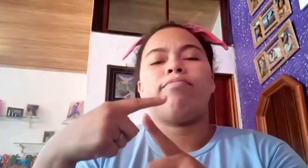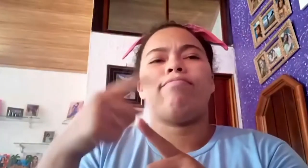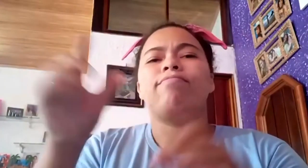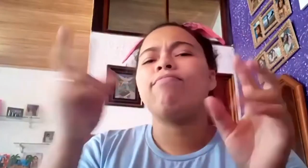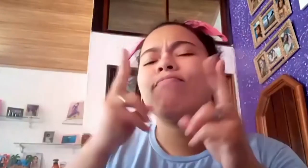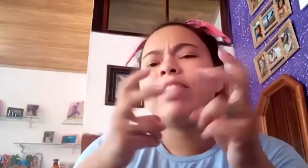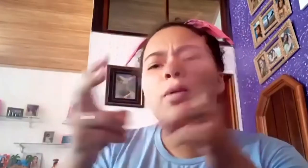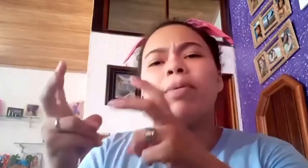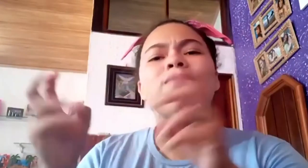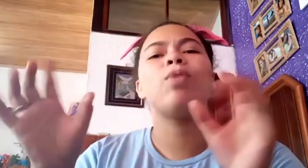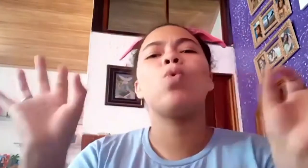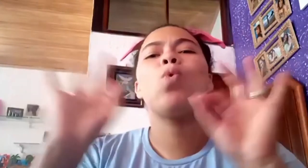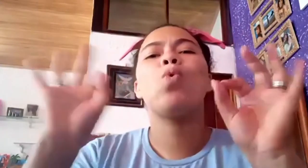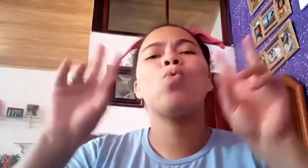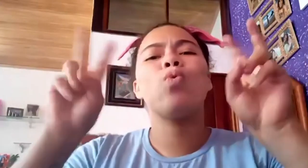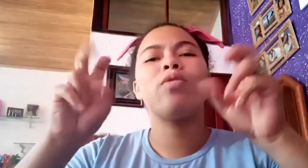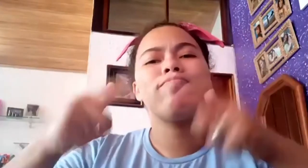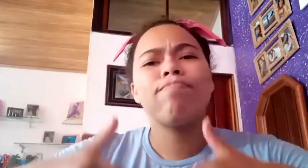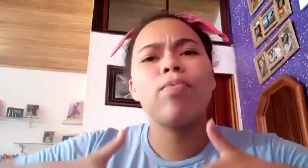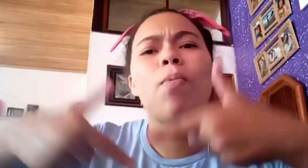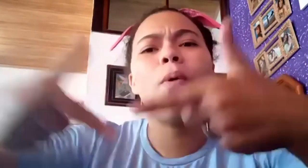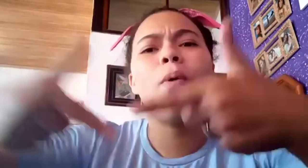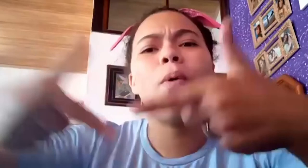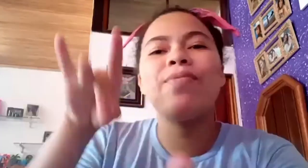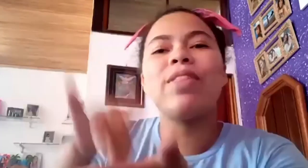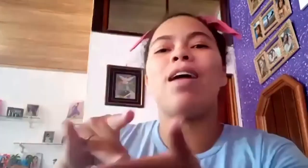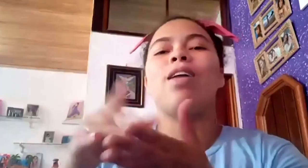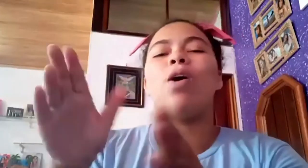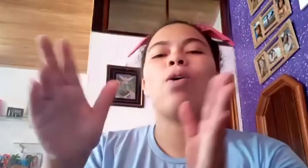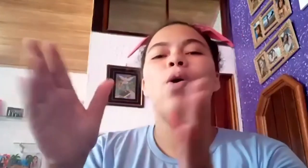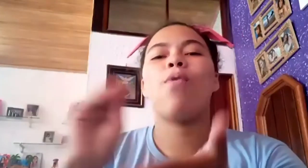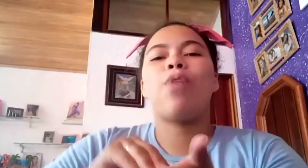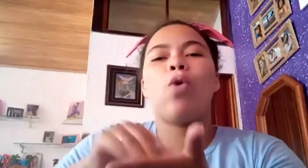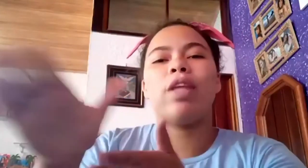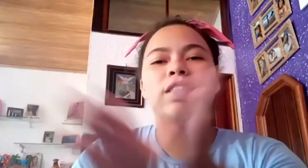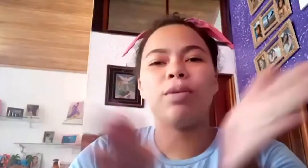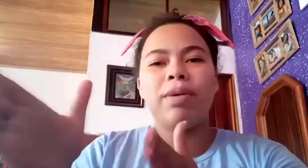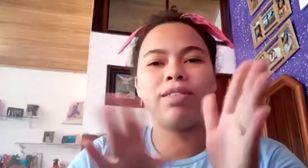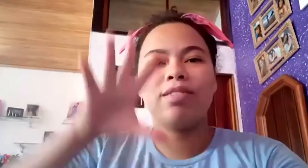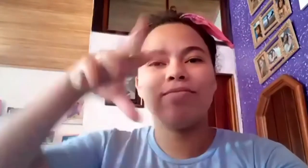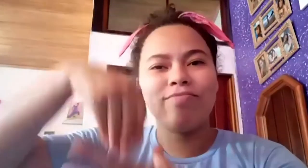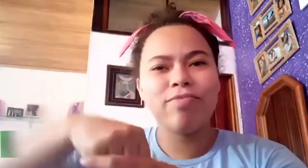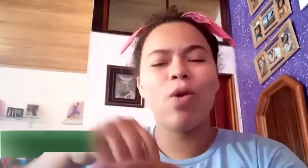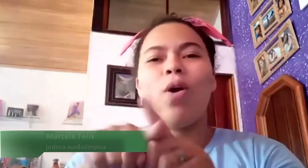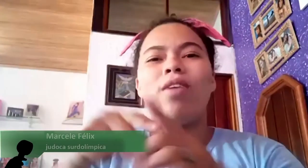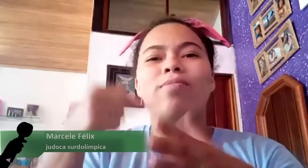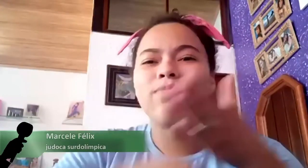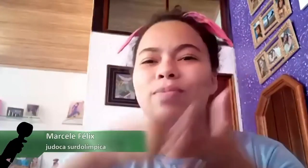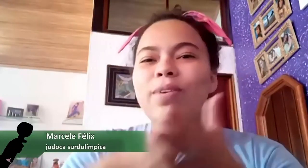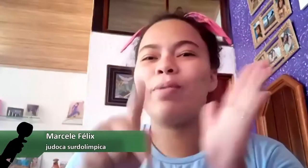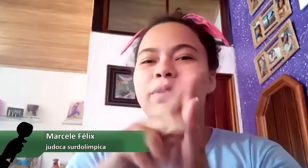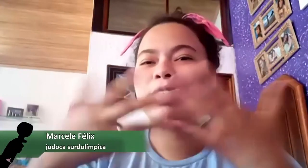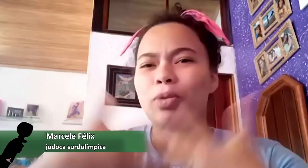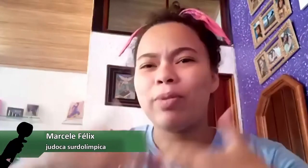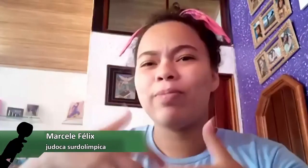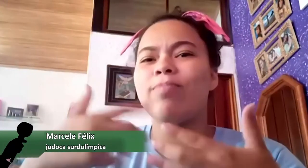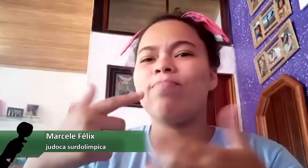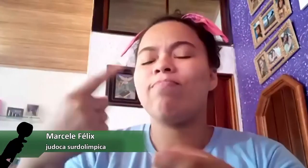nós decidimos, percebemos que, na verdade, havia muita falta de